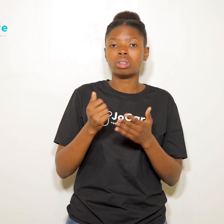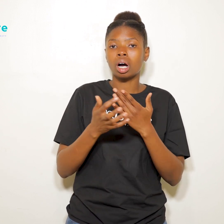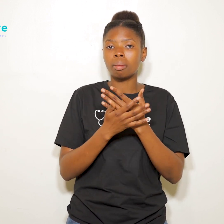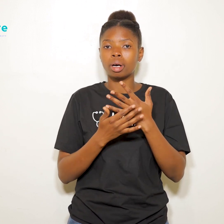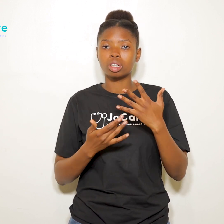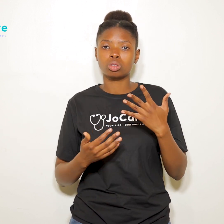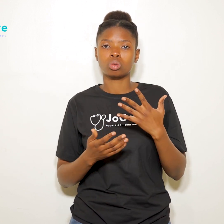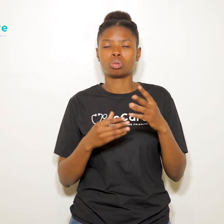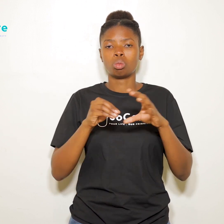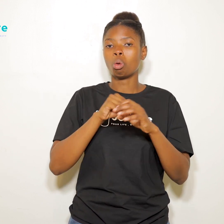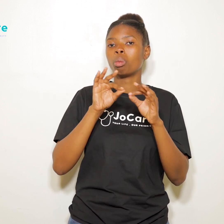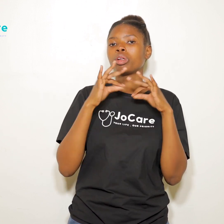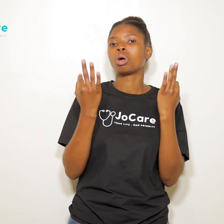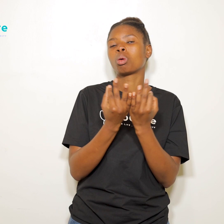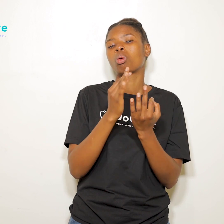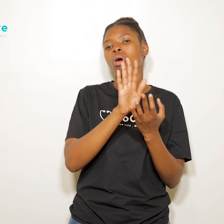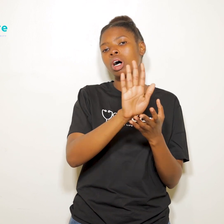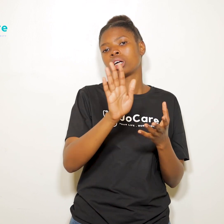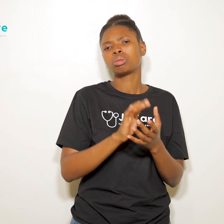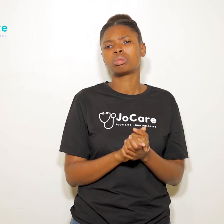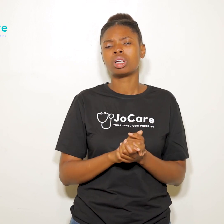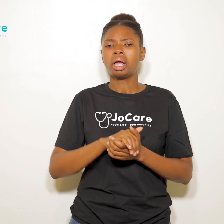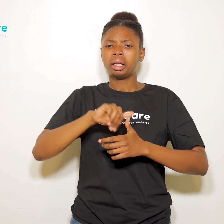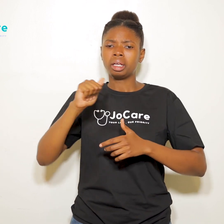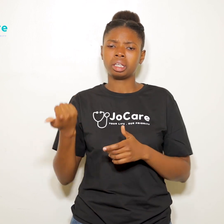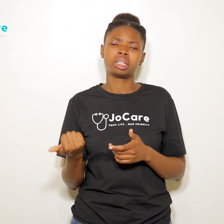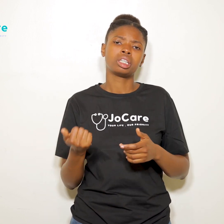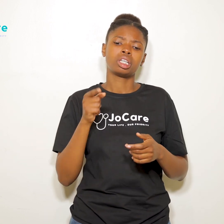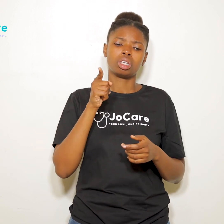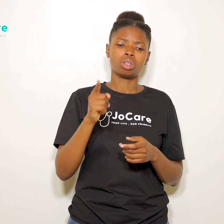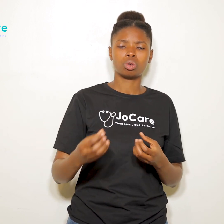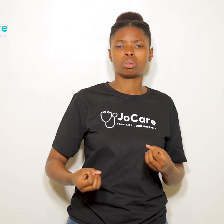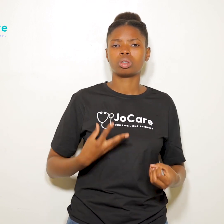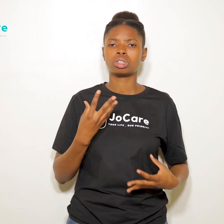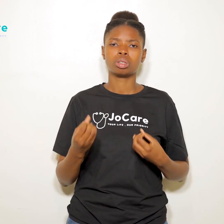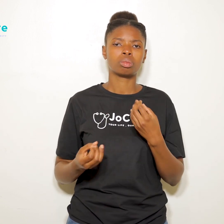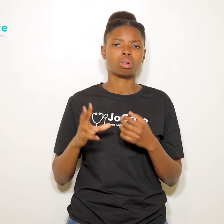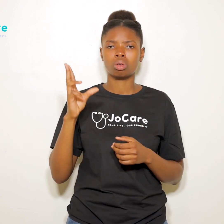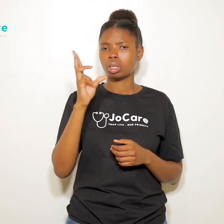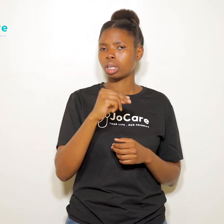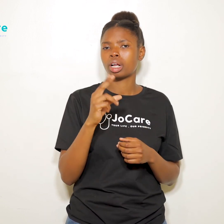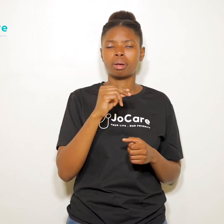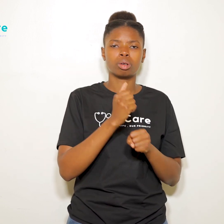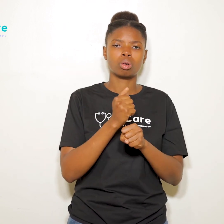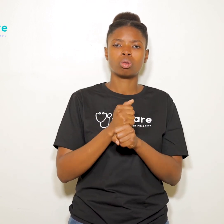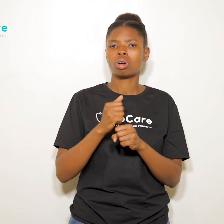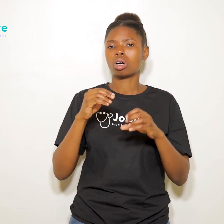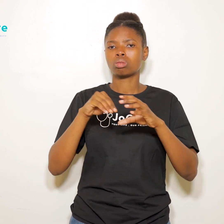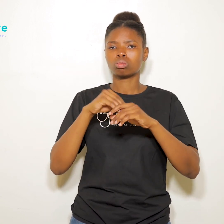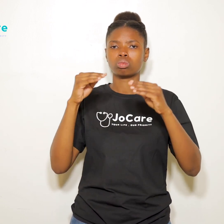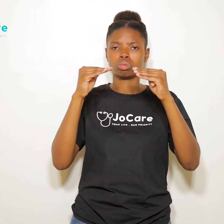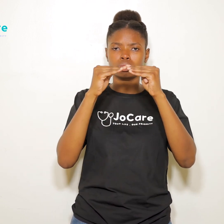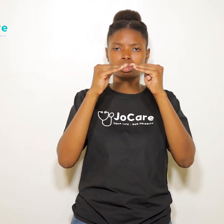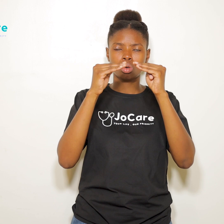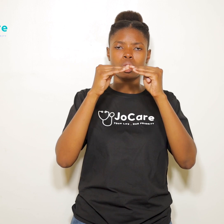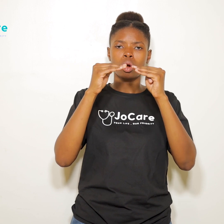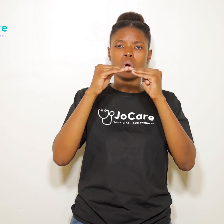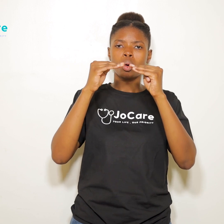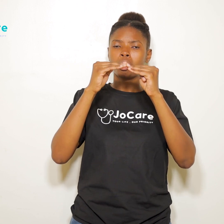iyo misemburo ntabwo ikorwa ku ngano zingana mu mibiri y'abadamu bose, bikaba rero ibyo ngibyo ari ibintu bituma